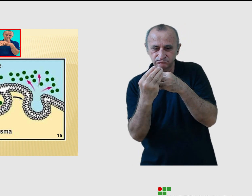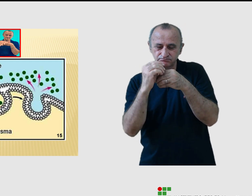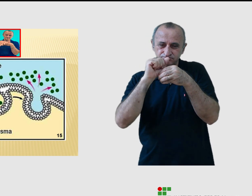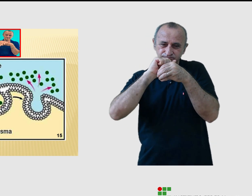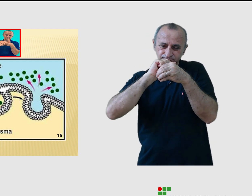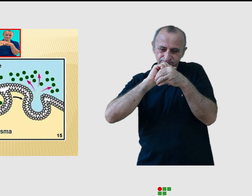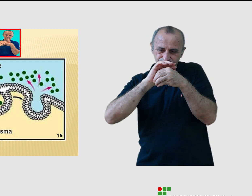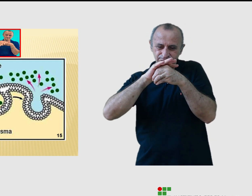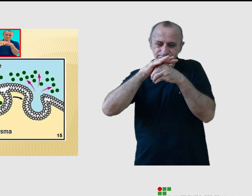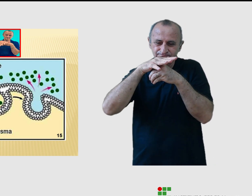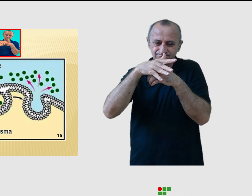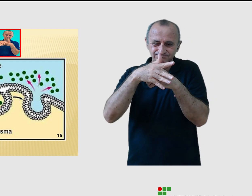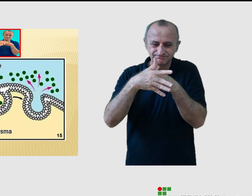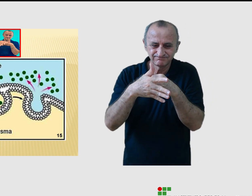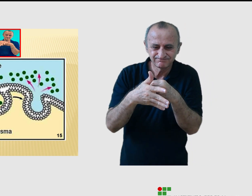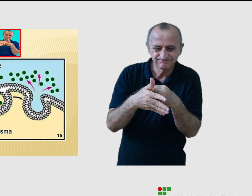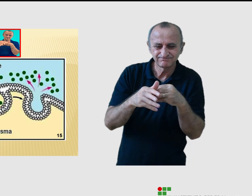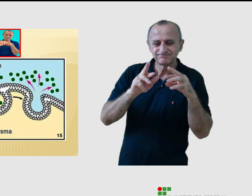Veja aqui,